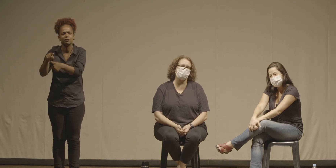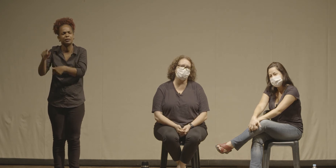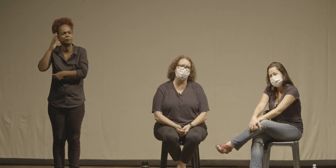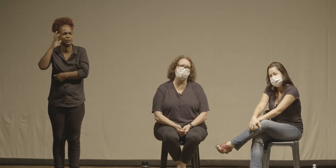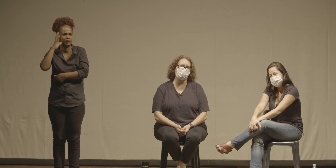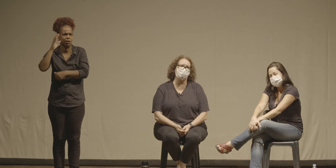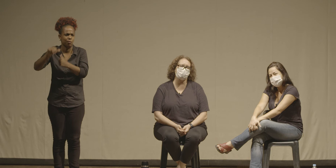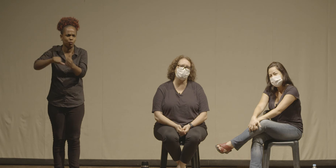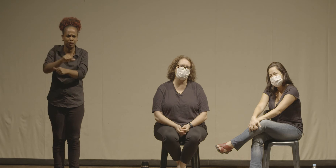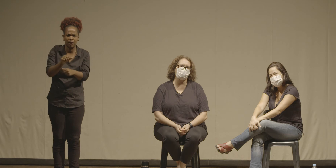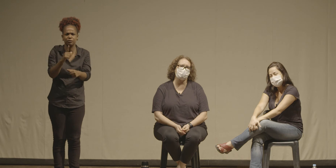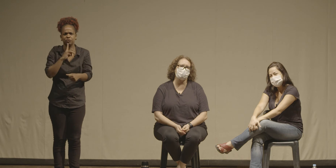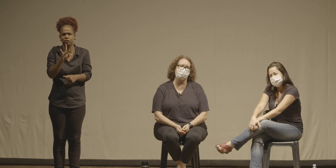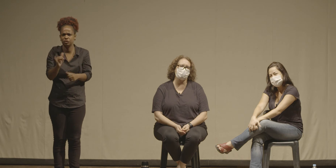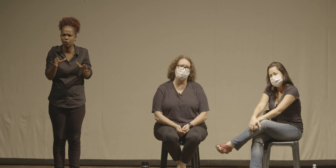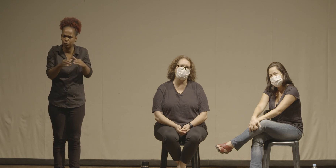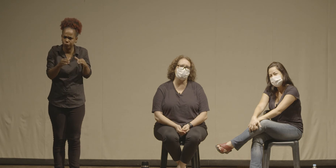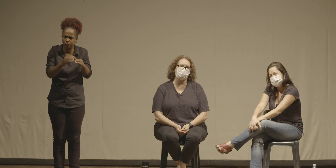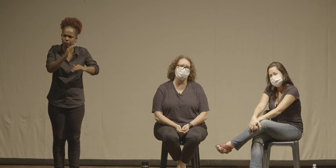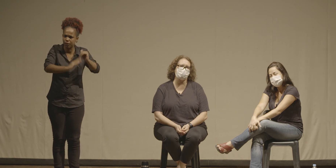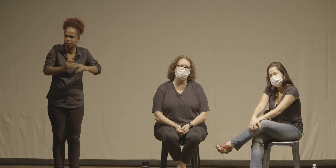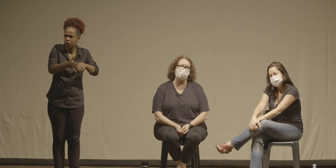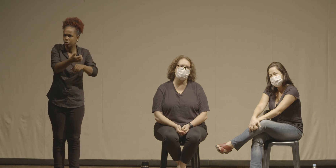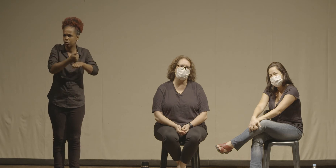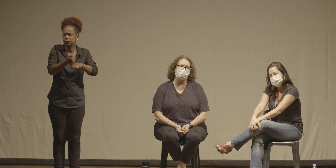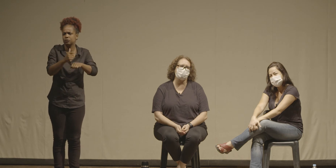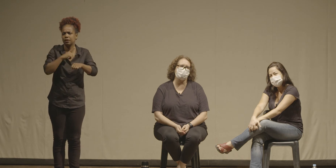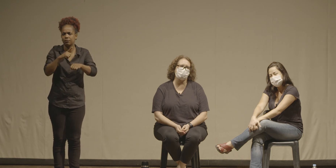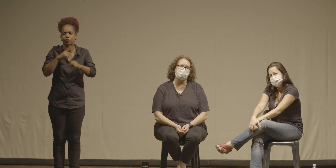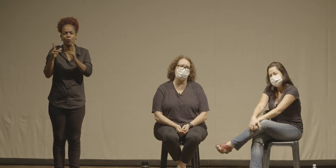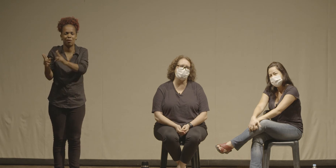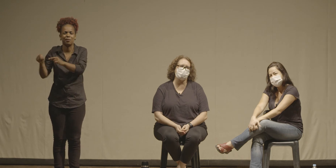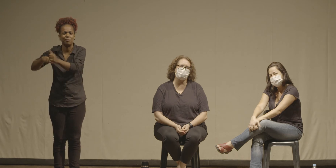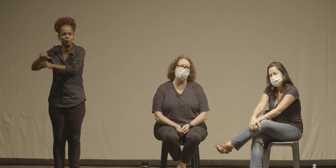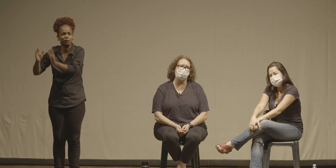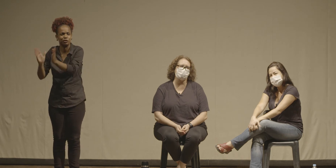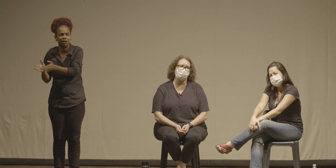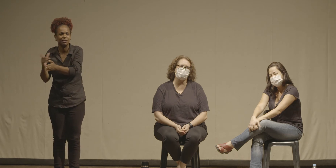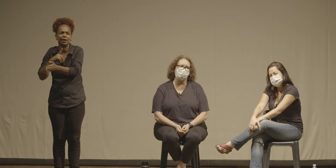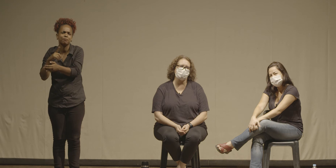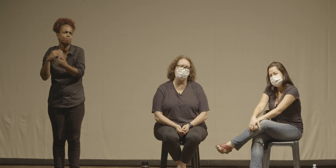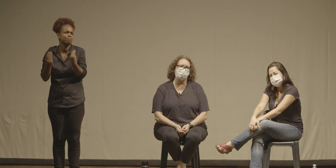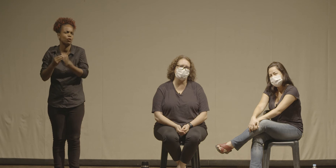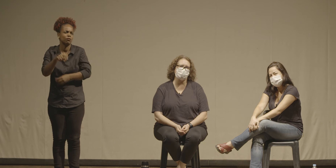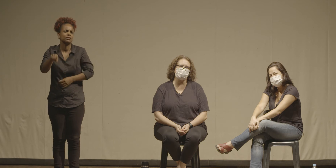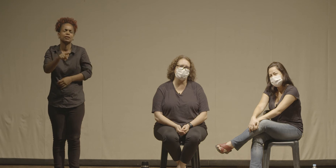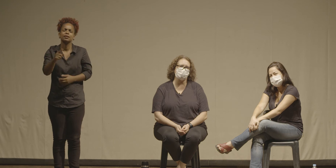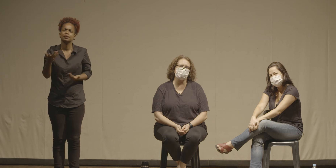isso pode mudar um dia para a nossa classe, como mudou para elas de alguma forma, né? Como é que vocês